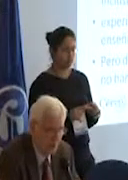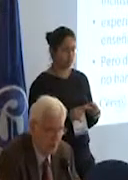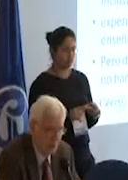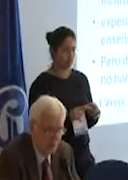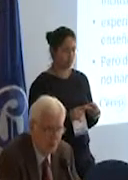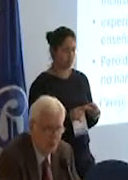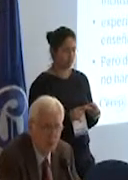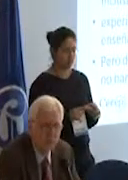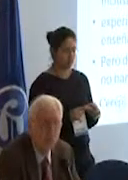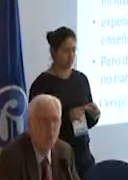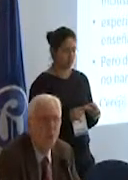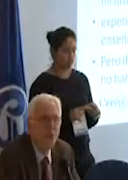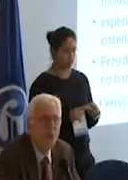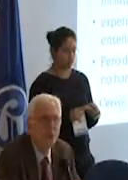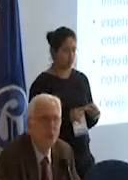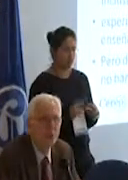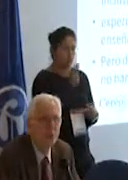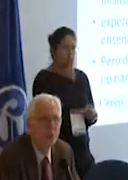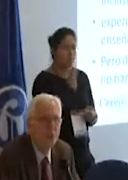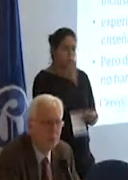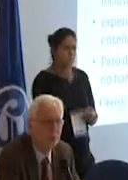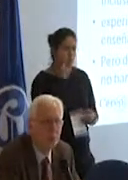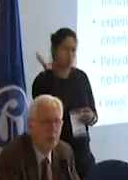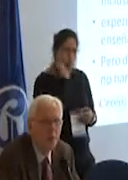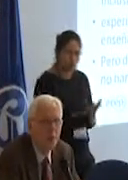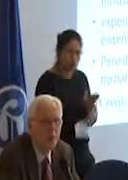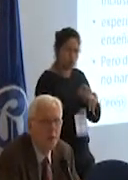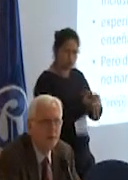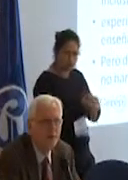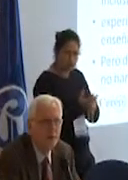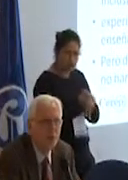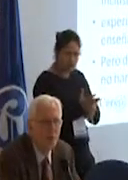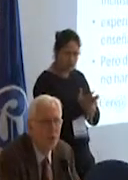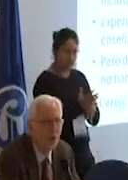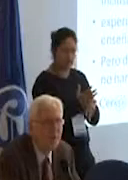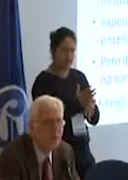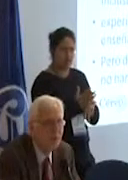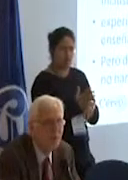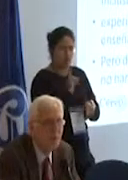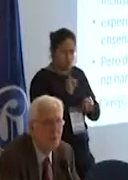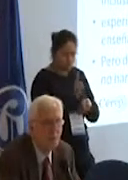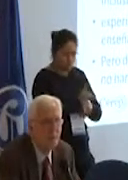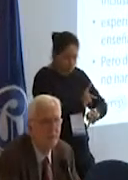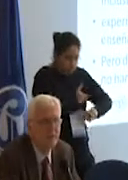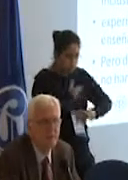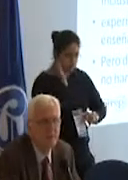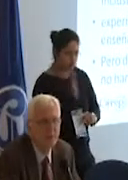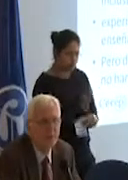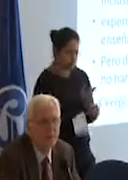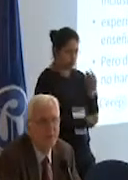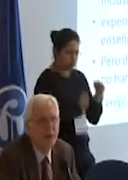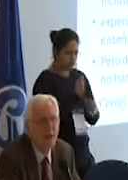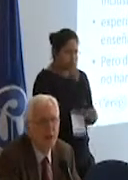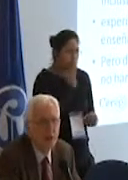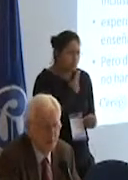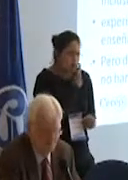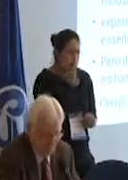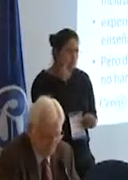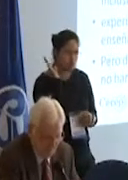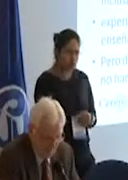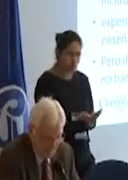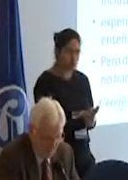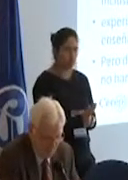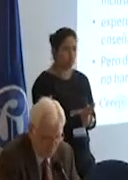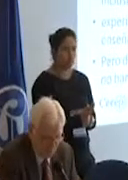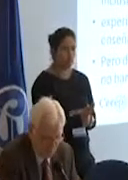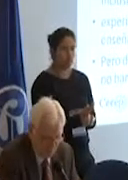la naturaleza del compromiso de los docentes, el uso de sí mismo que hacen, su compromiso